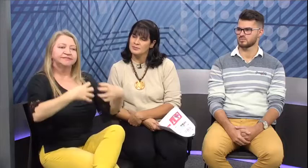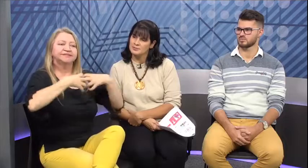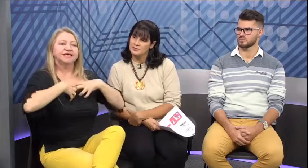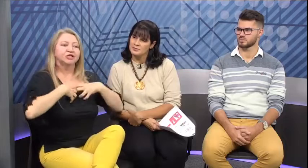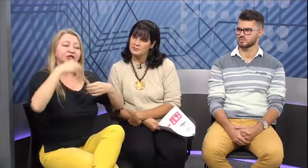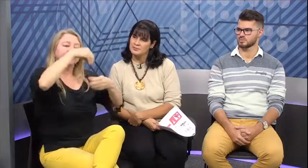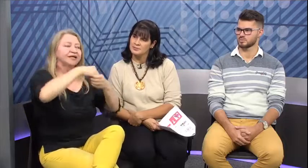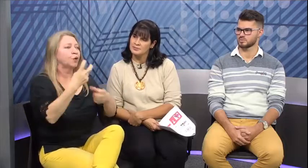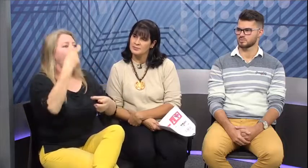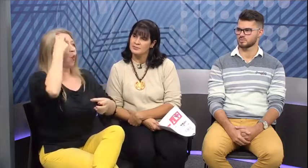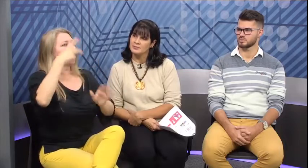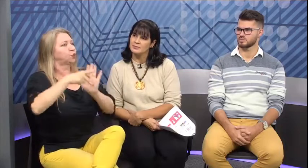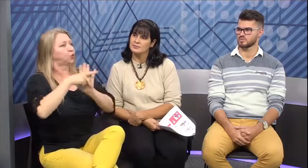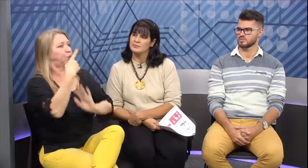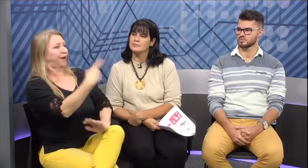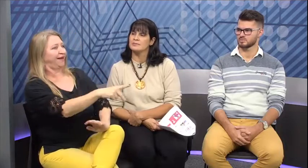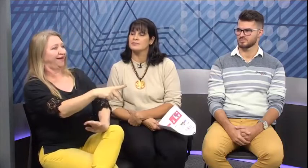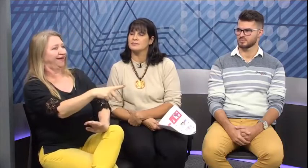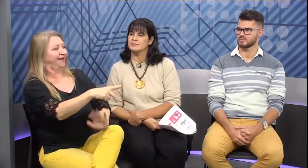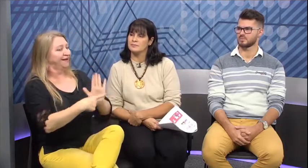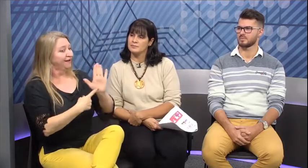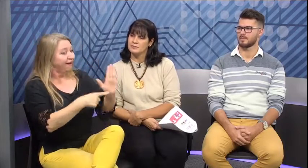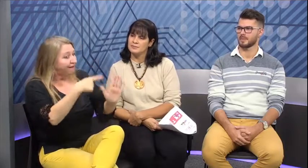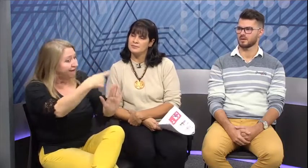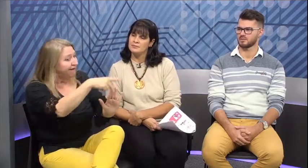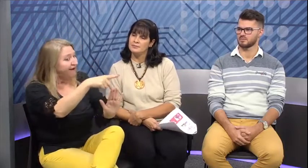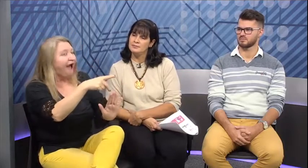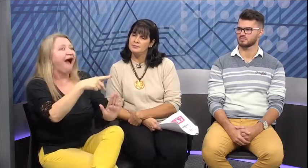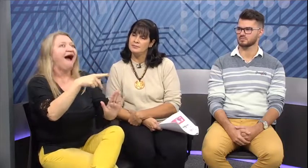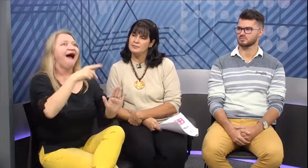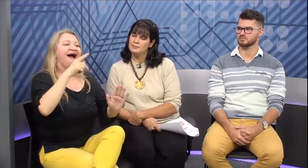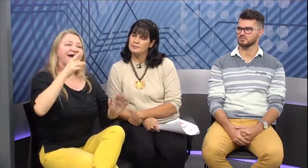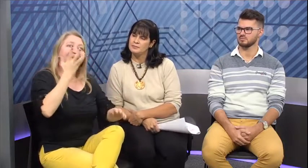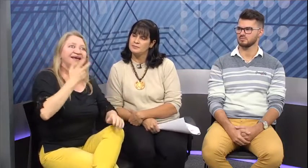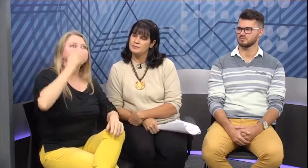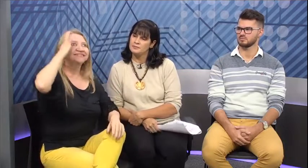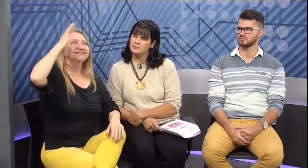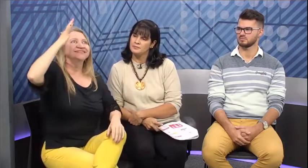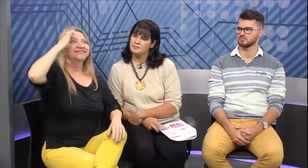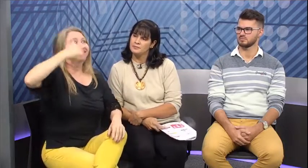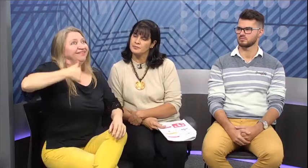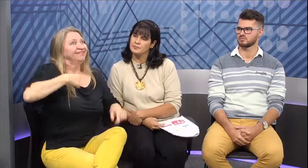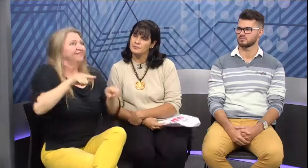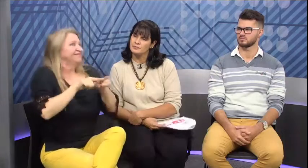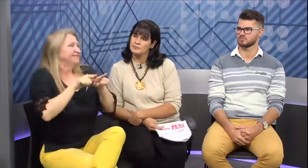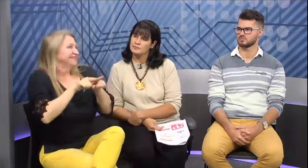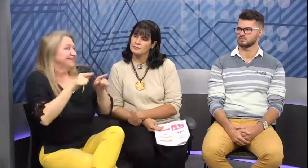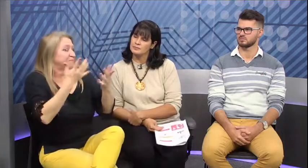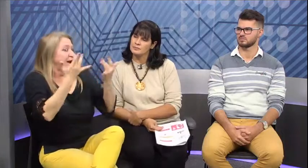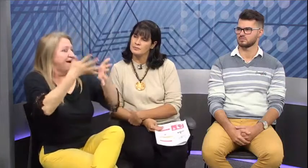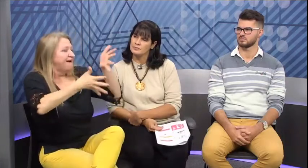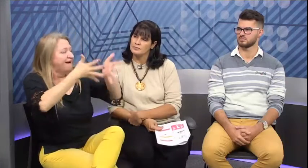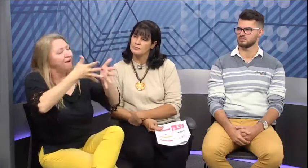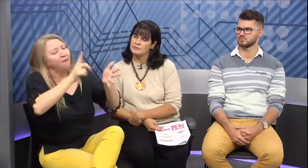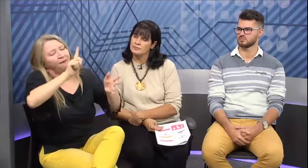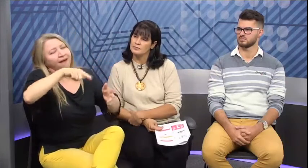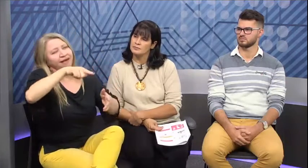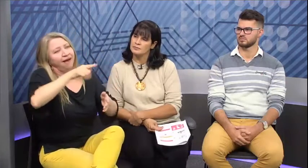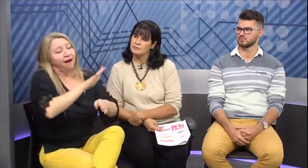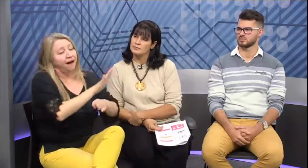para a comunicação, para que as crianças possam sentir parte da história ou se ver na história,